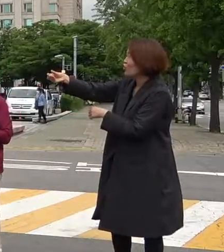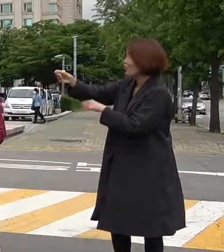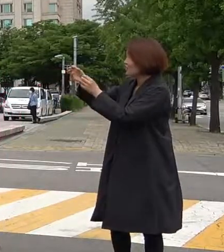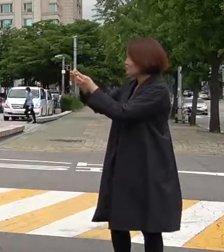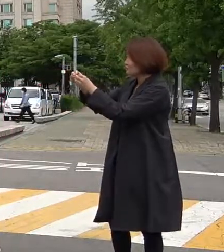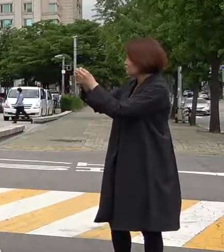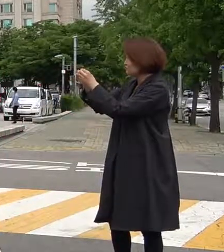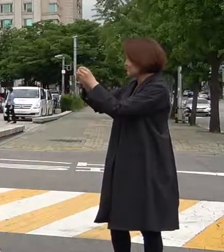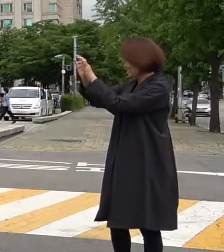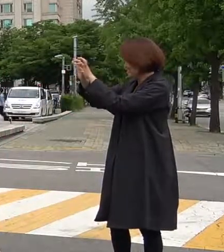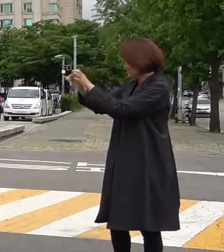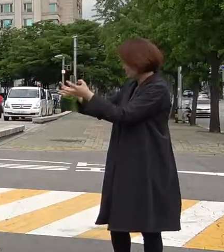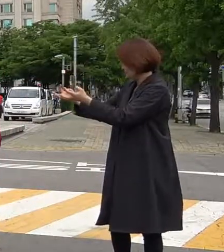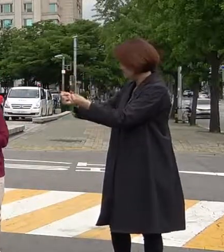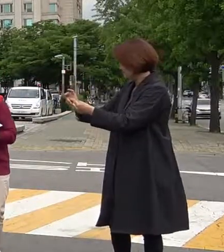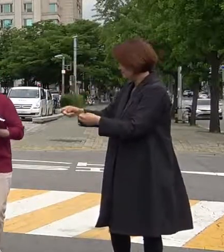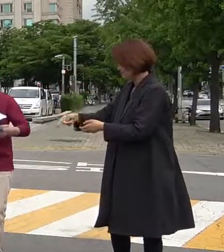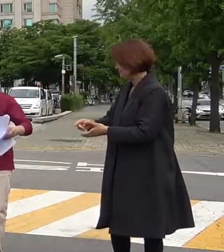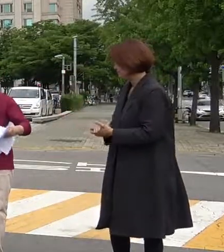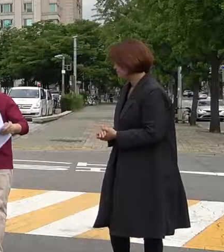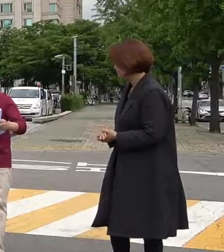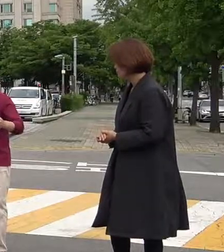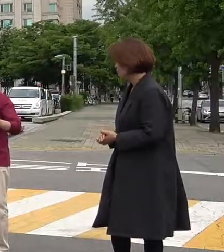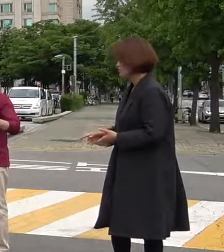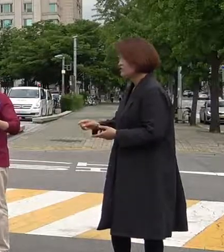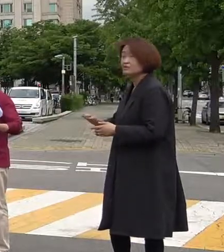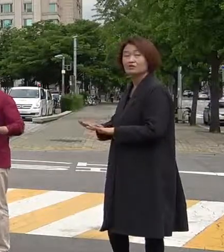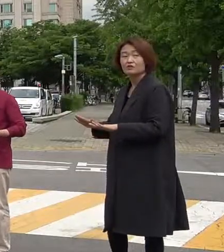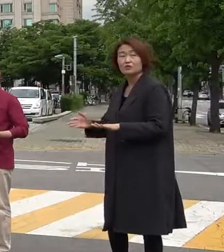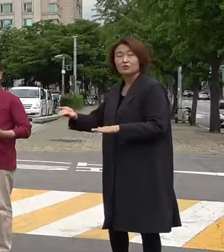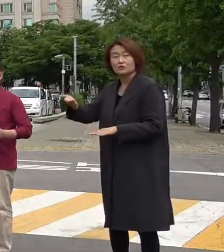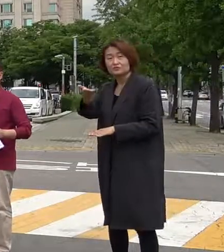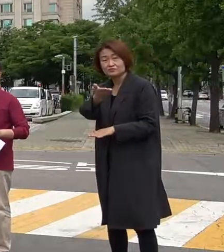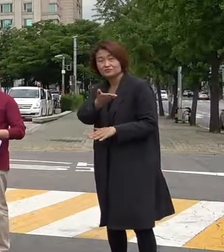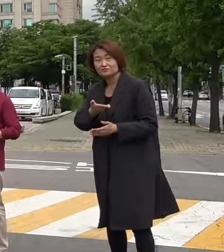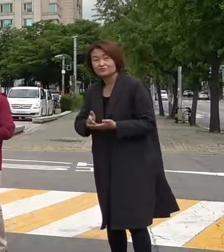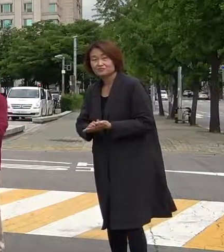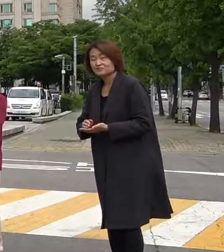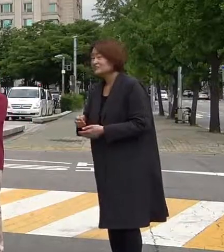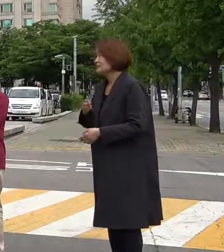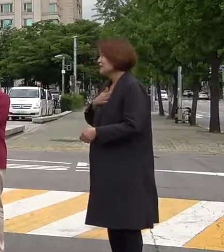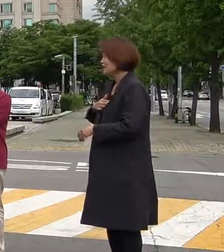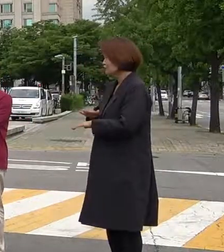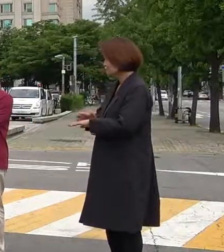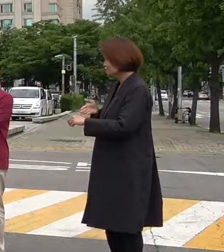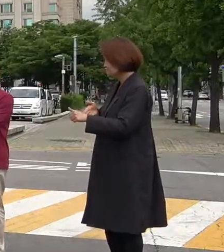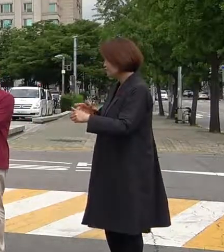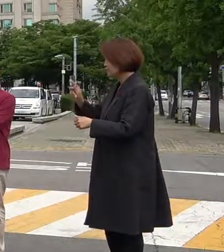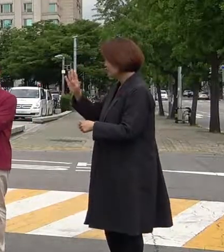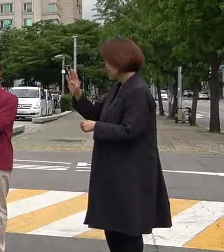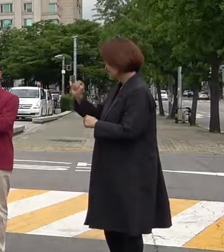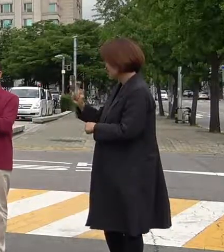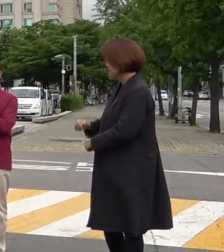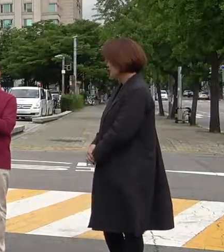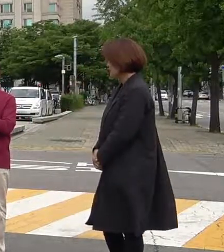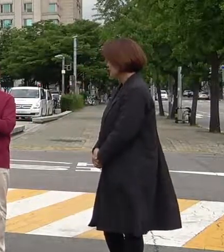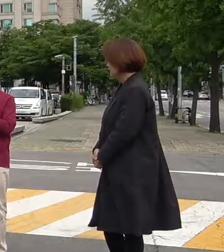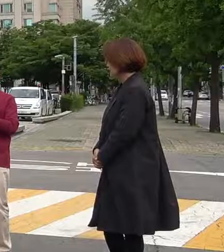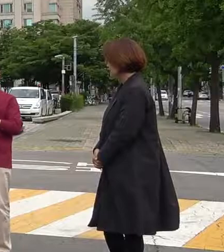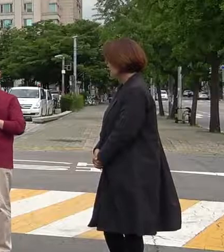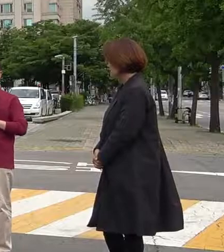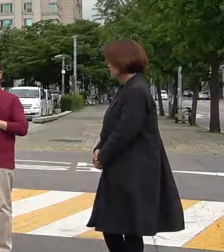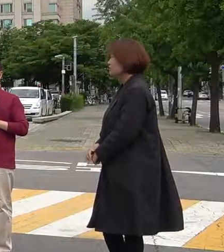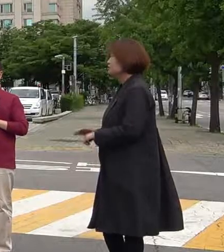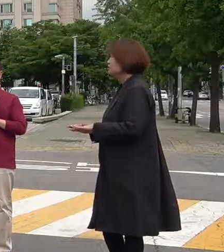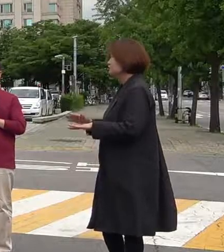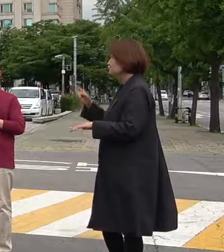들어있습니다. 들어있어서 이런 부분들을 오신 기자님들은 참고해 주시면 좋고요. 어쨌든 KBS가 여러 가지